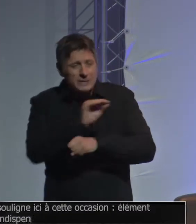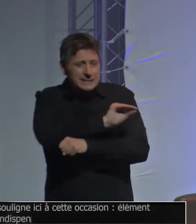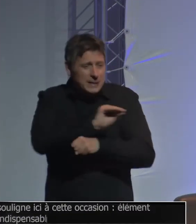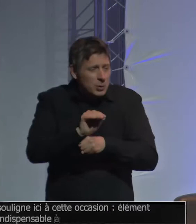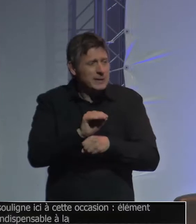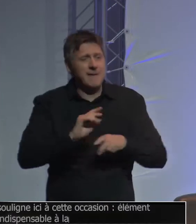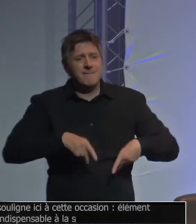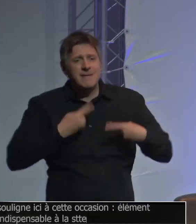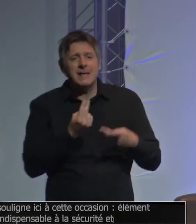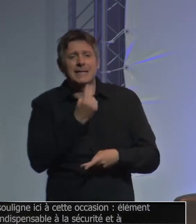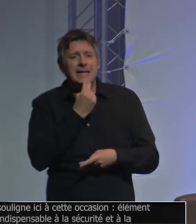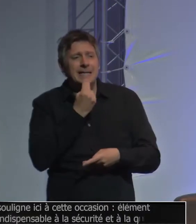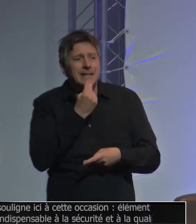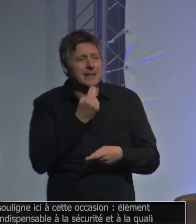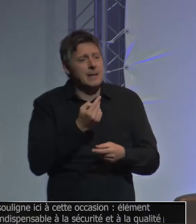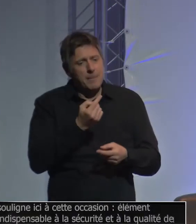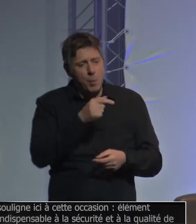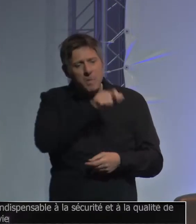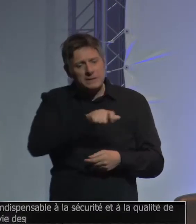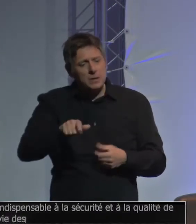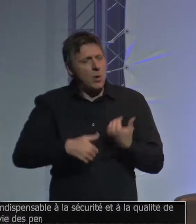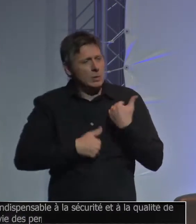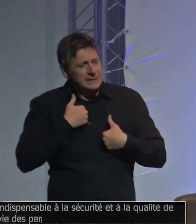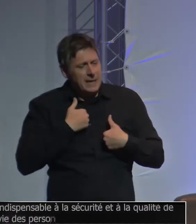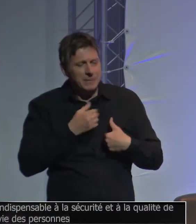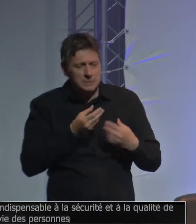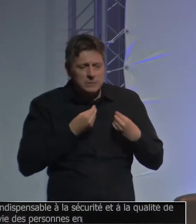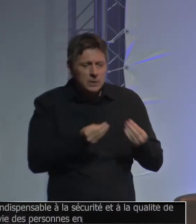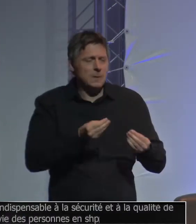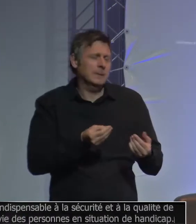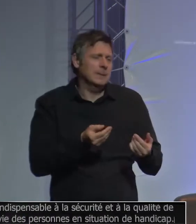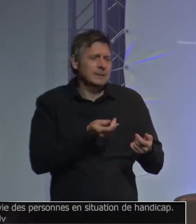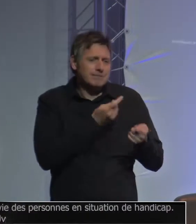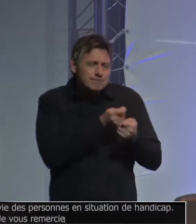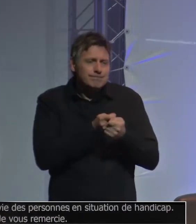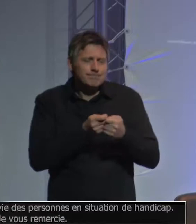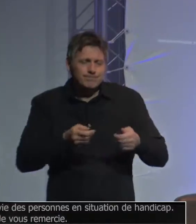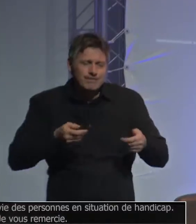et à la qualité de vie des personnes en situation de handicap. Je vous remercie.